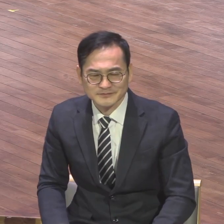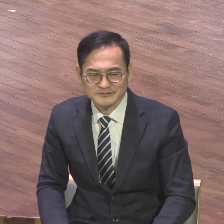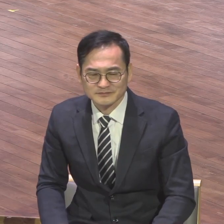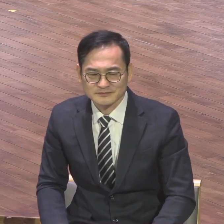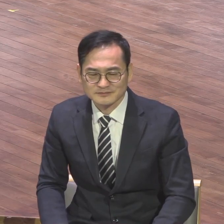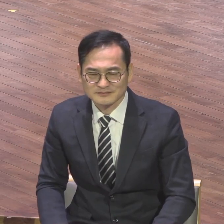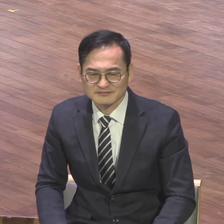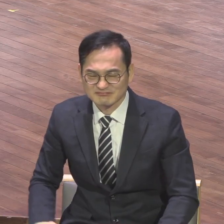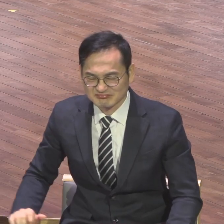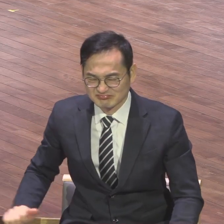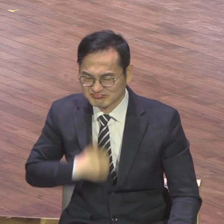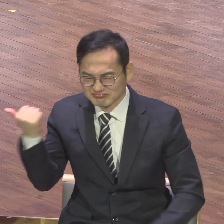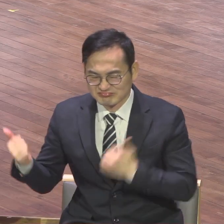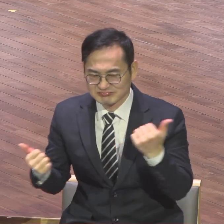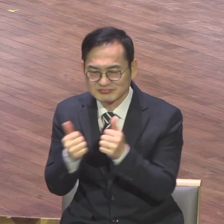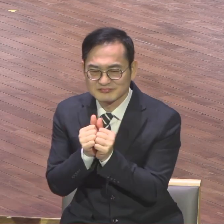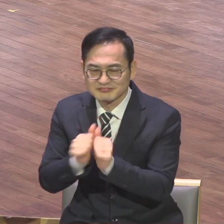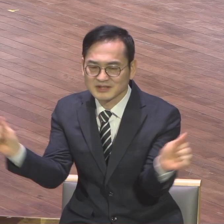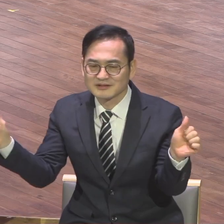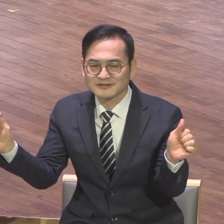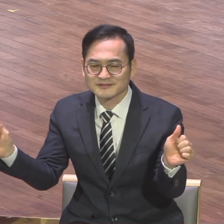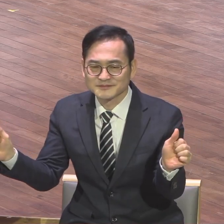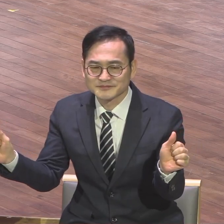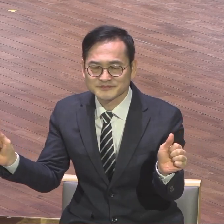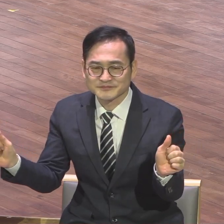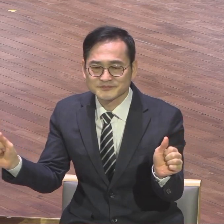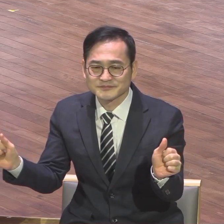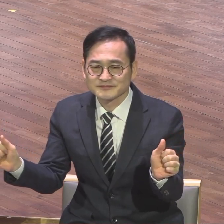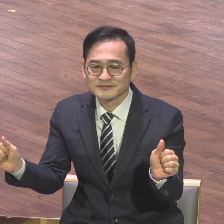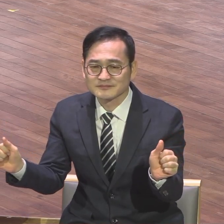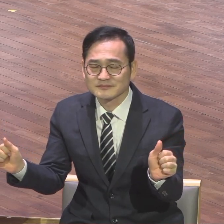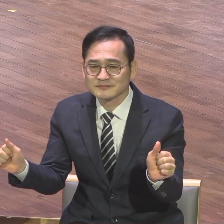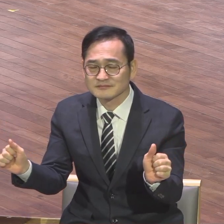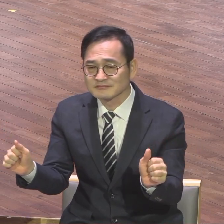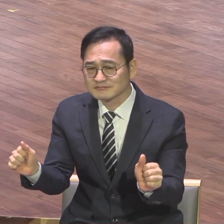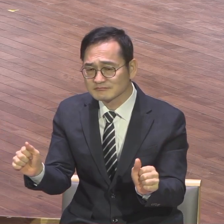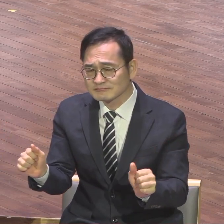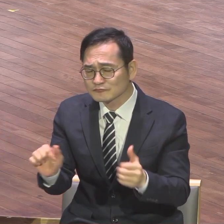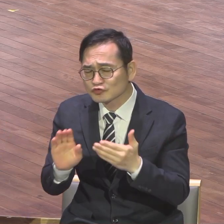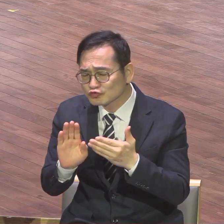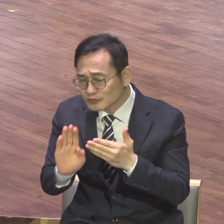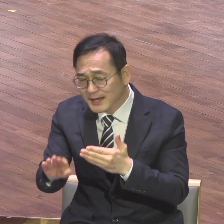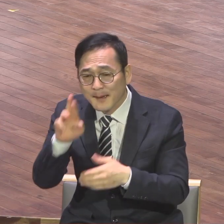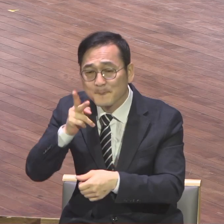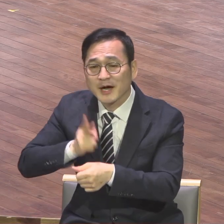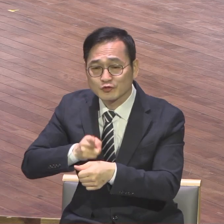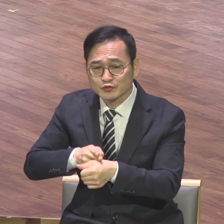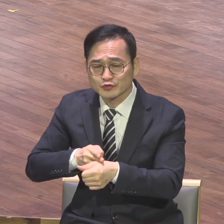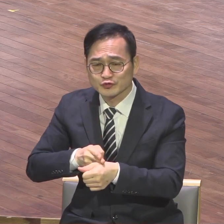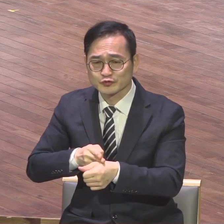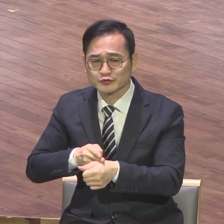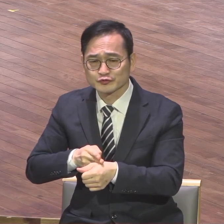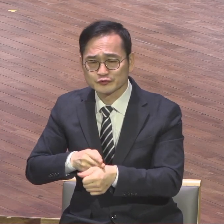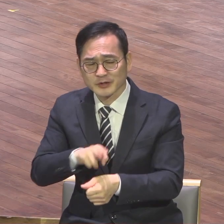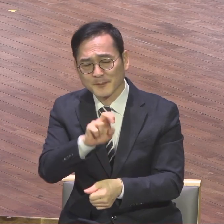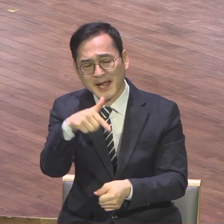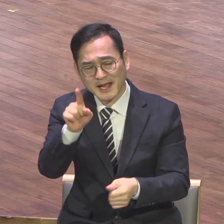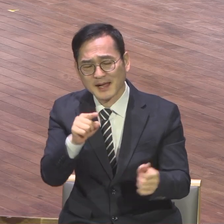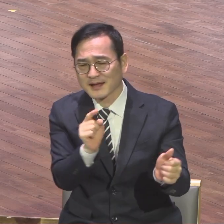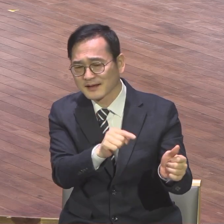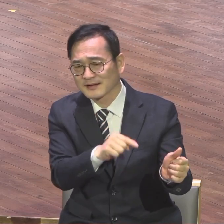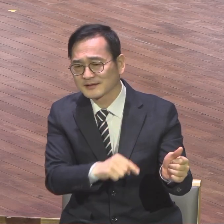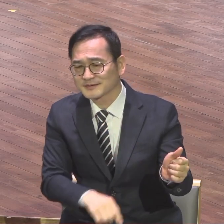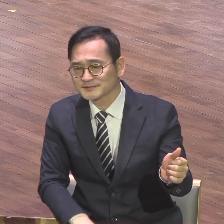갈등하다가 그렇게 갈라서게 됩니다. 그런데 나중에 이 바울은 다시